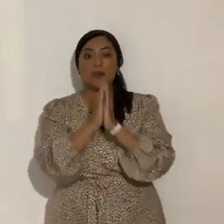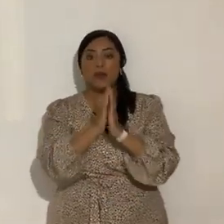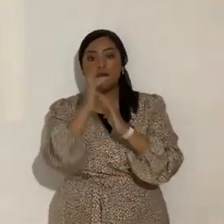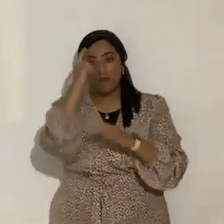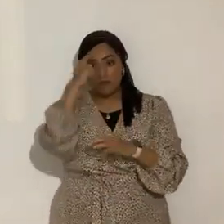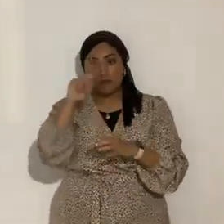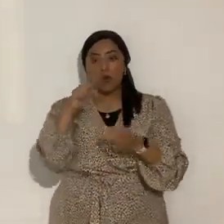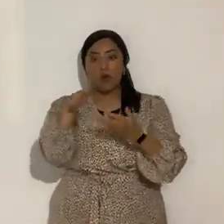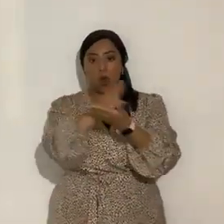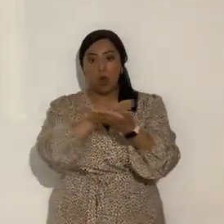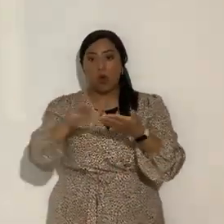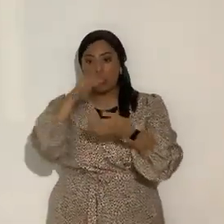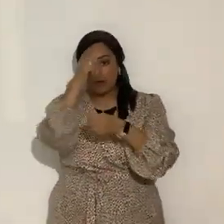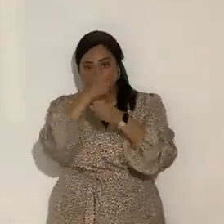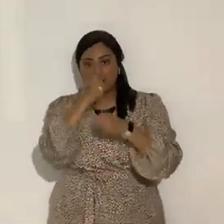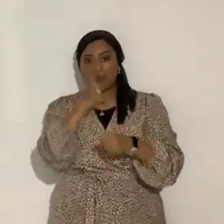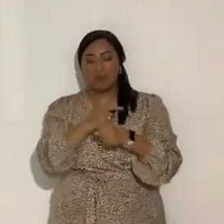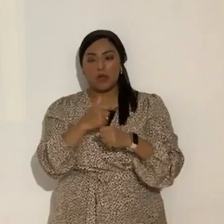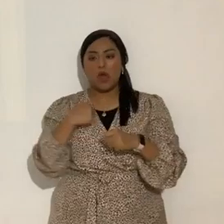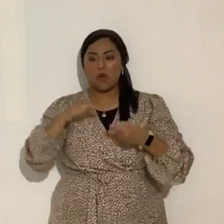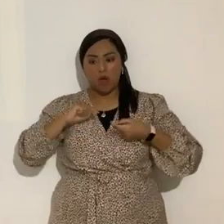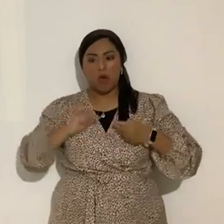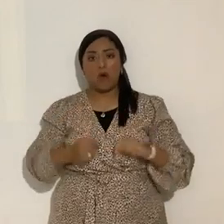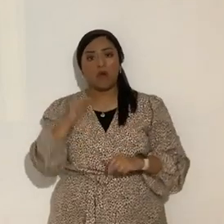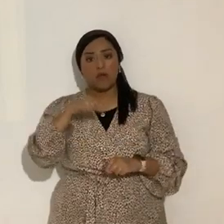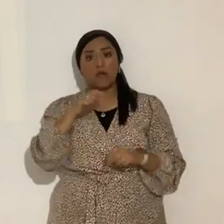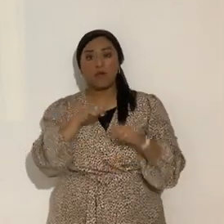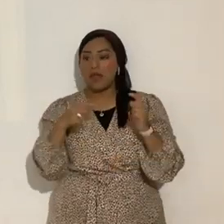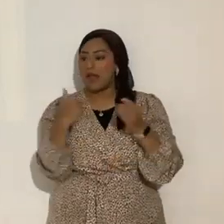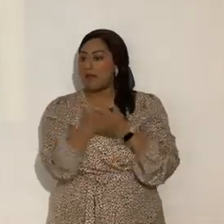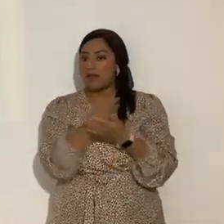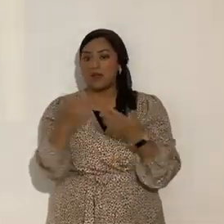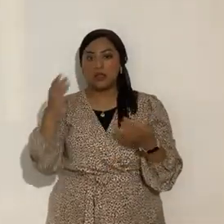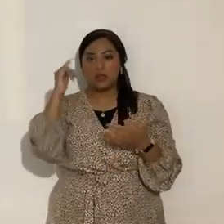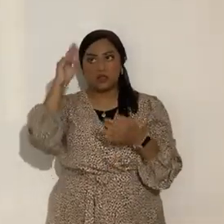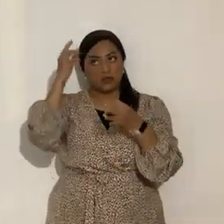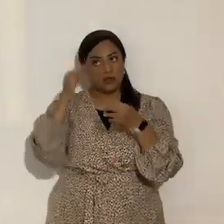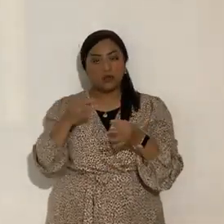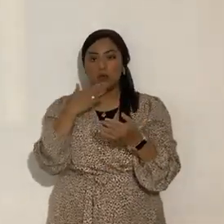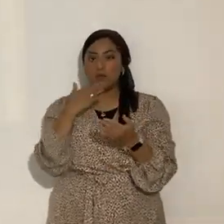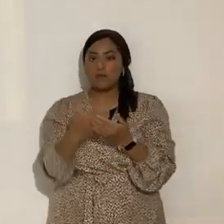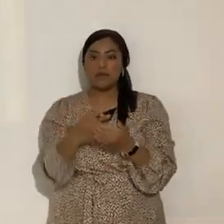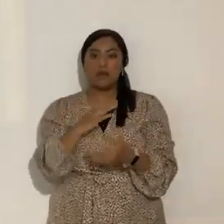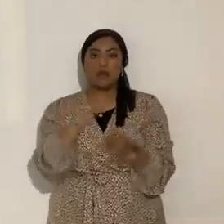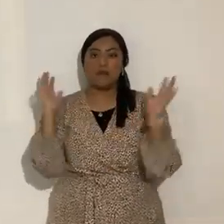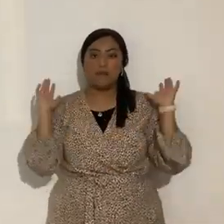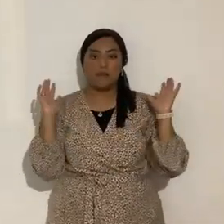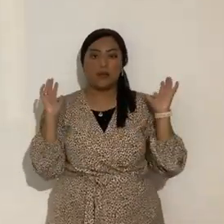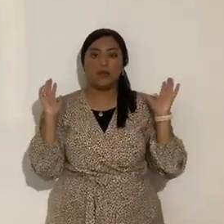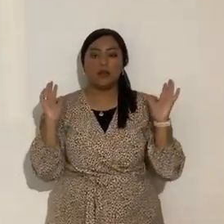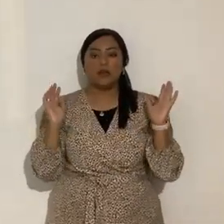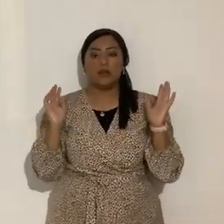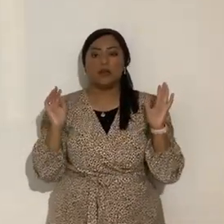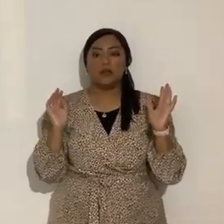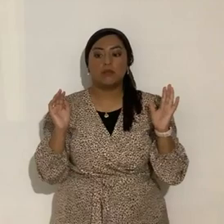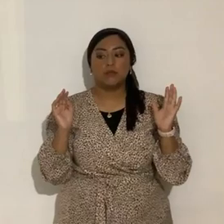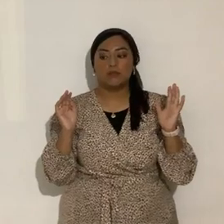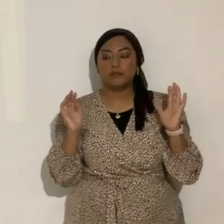santos, eso es otra cosa y nos duele. Pero todo lo que decida el Eterno está bien. Esto no lo